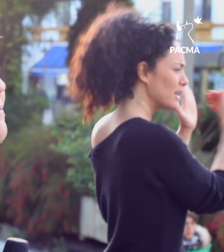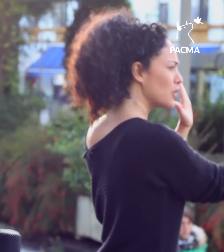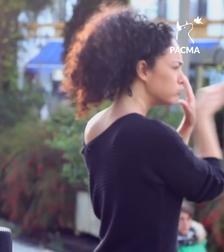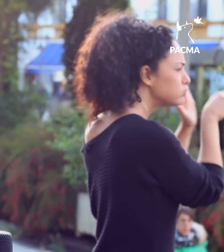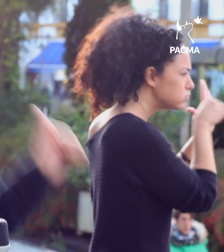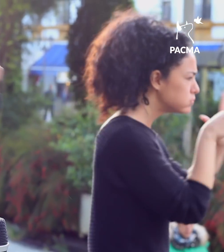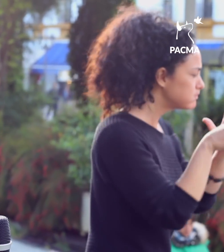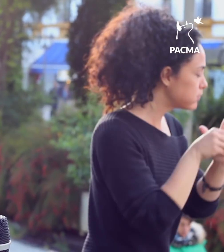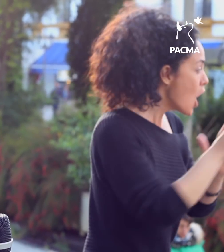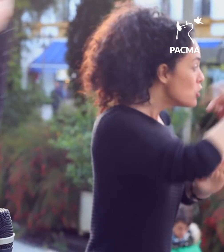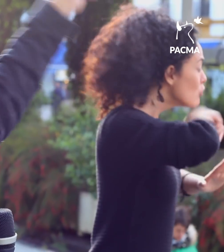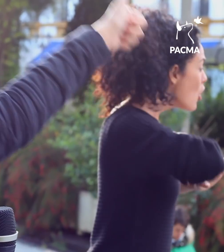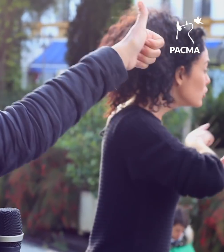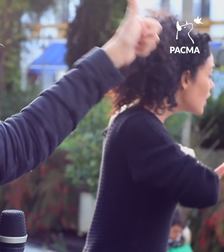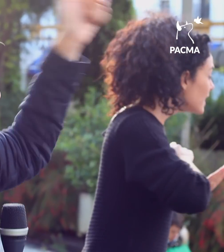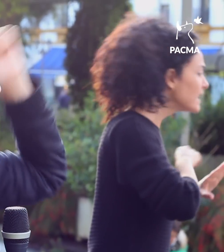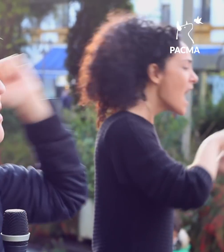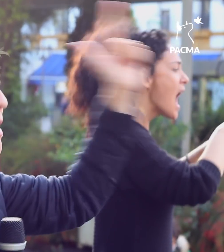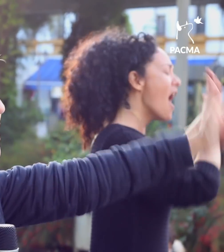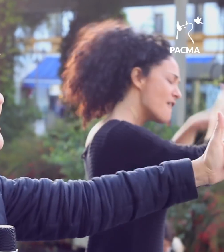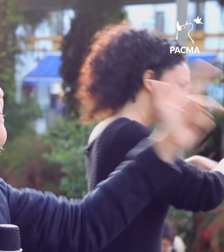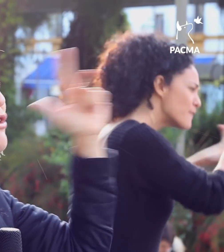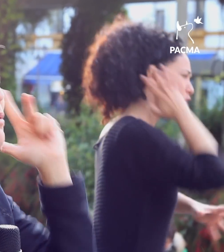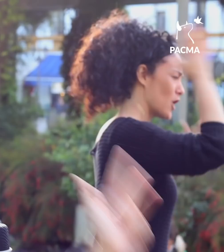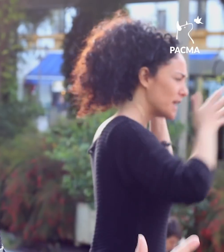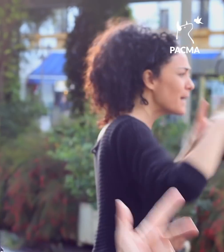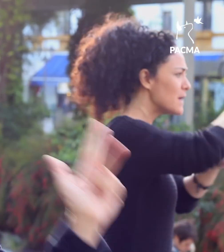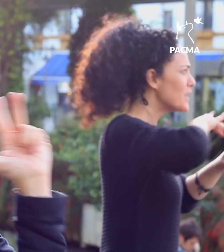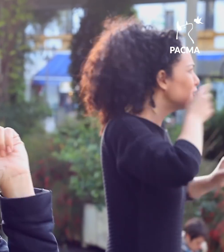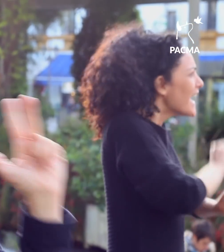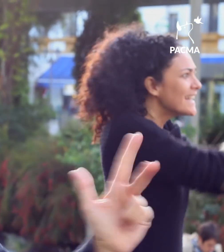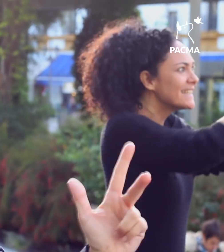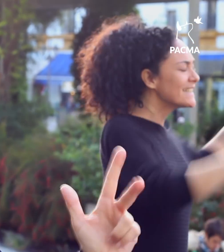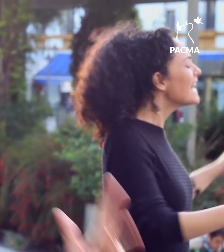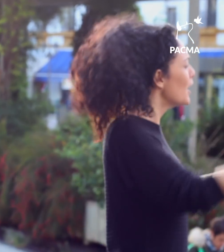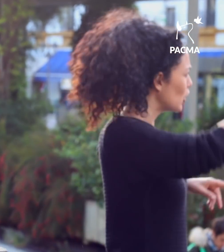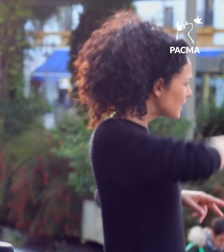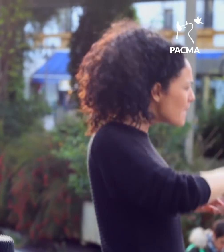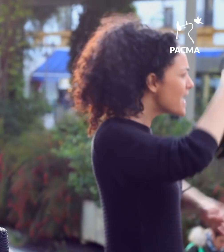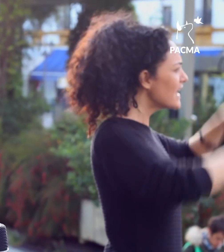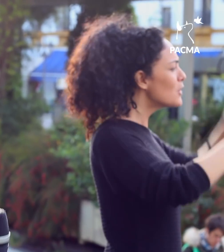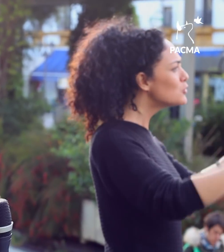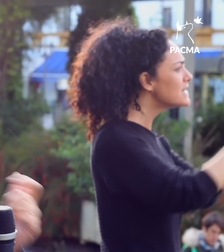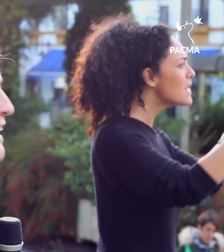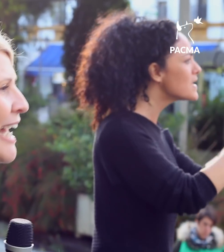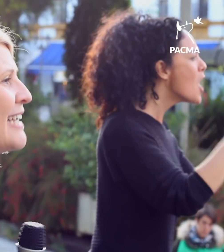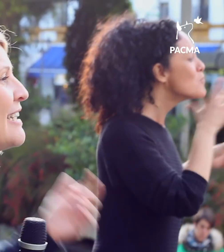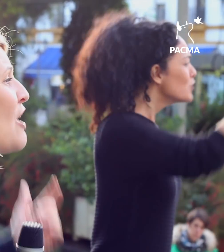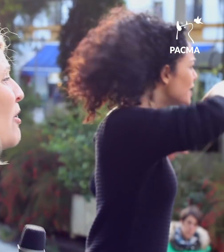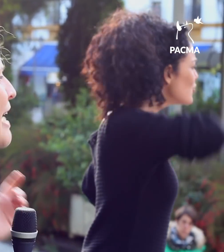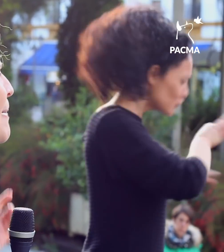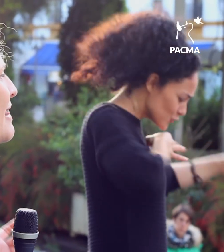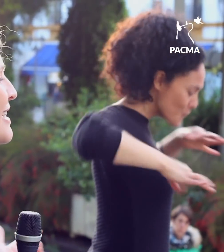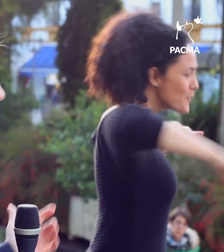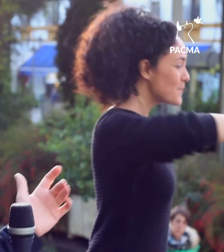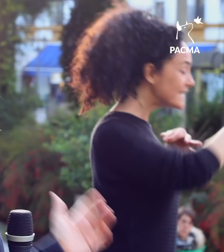un programa electoral en favor de los animales, del medio ambiente y, por supuesto, de la justicia social, porque nos guía la empatía y si